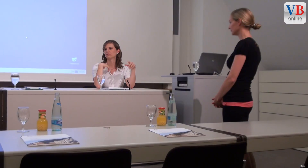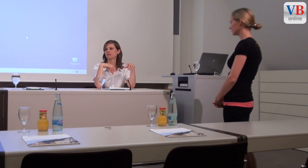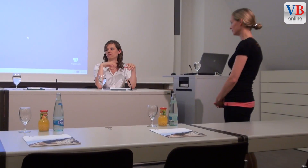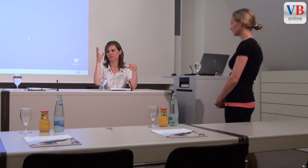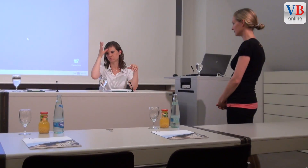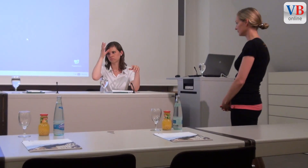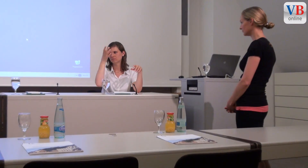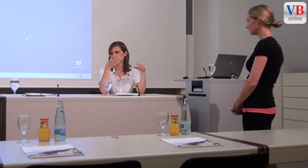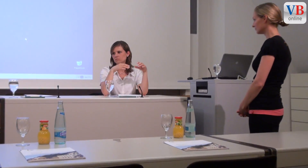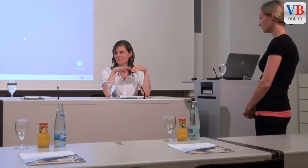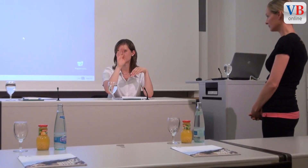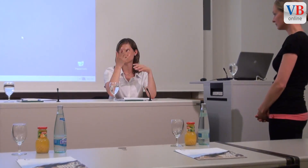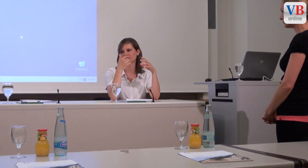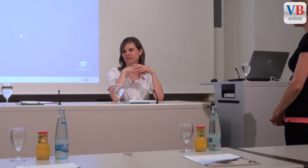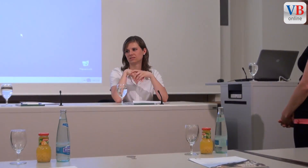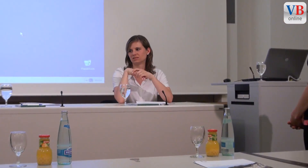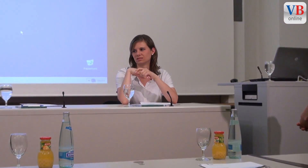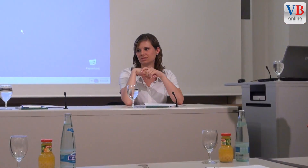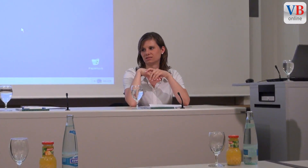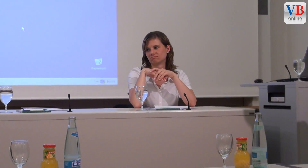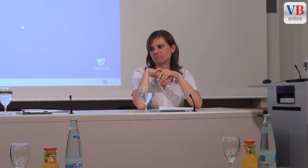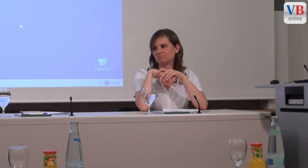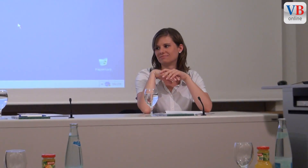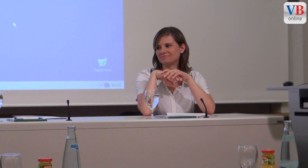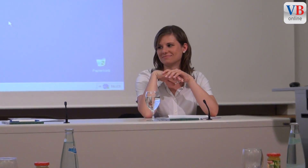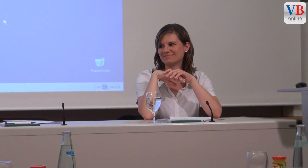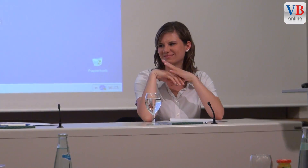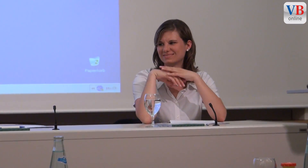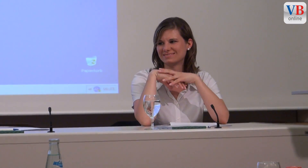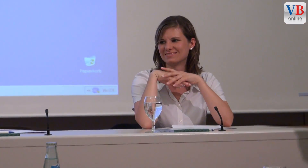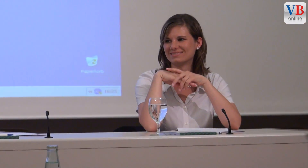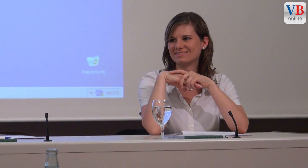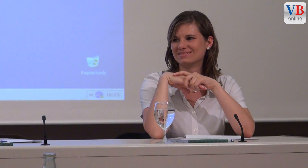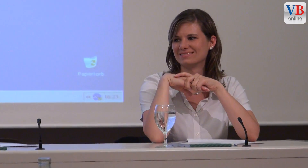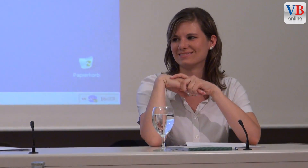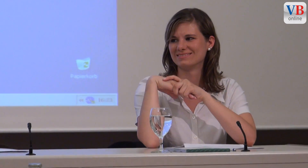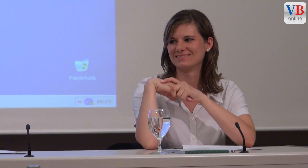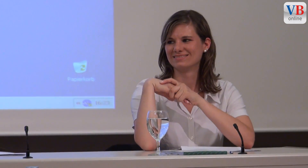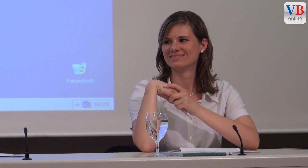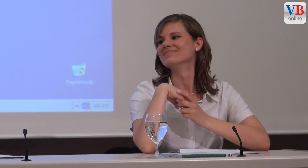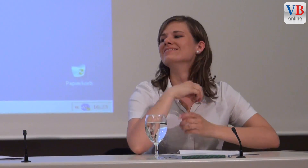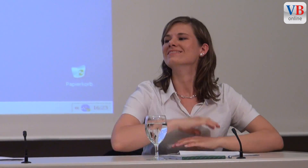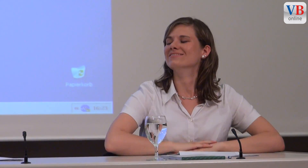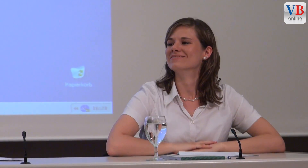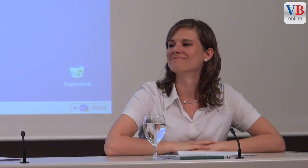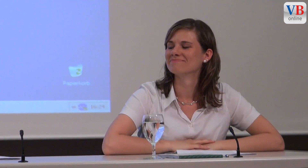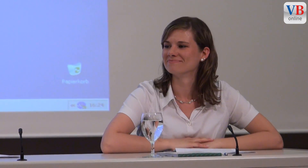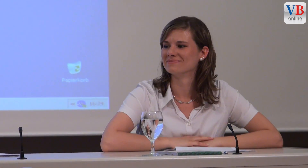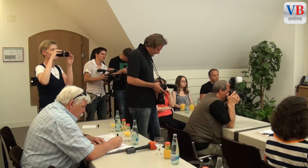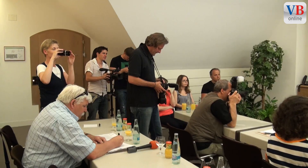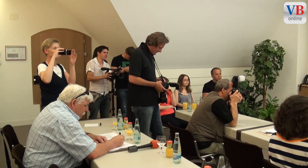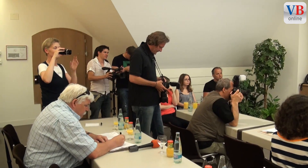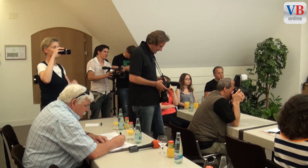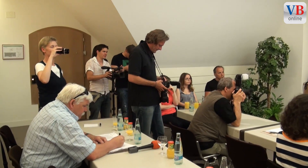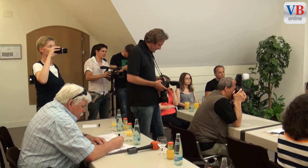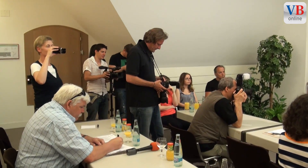Premiere, die es noch nicht gibt. Wir haben dafür auch schon Zuspruch aus dem Ausland geerntet, weil man gemerkt hat, dass wir da dran sind. Und mich freut es